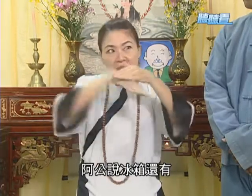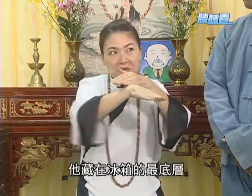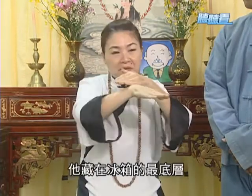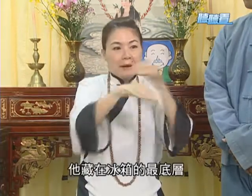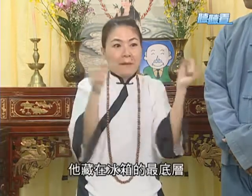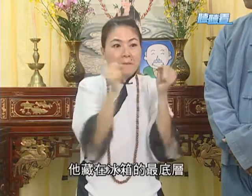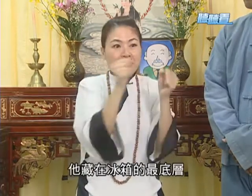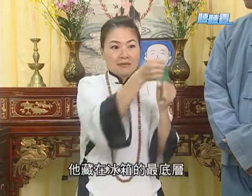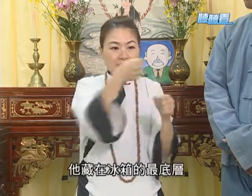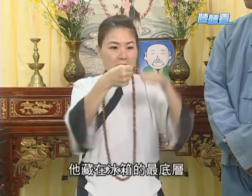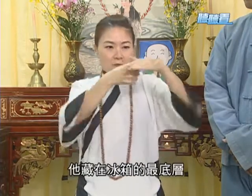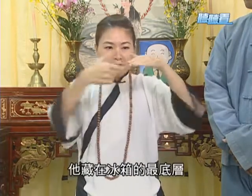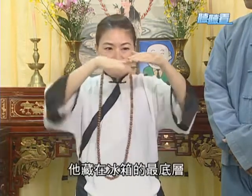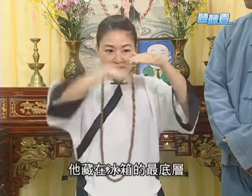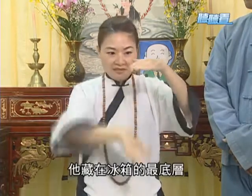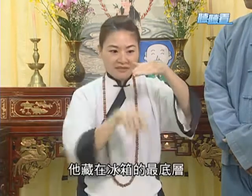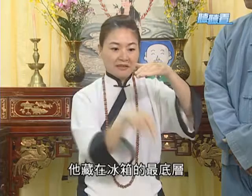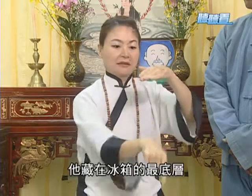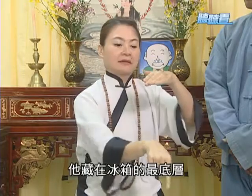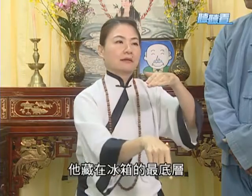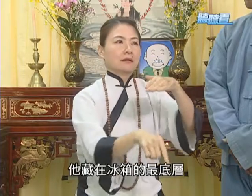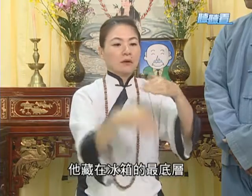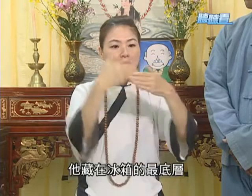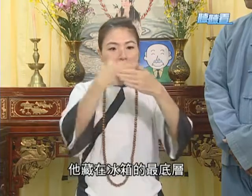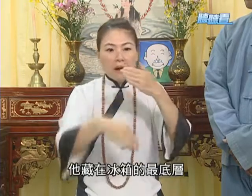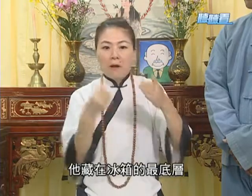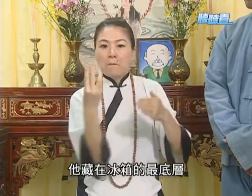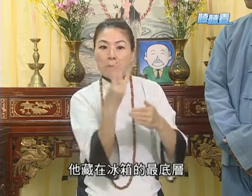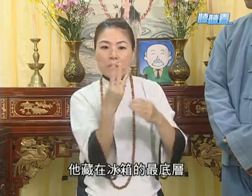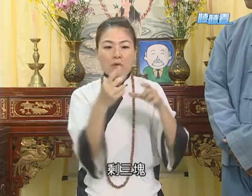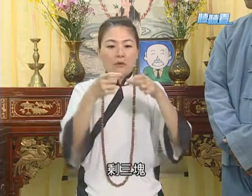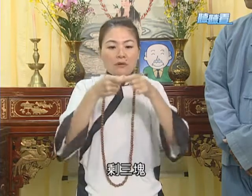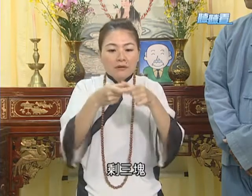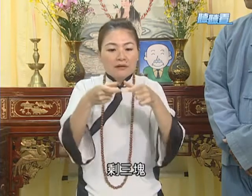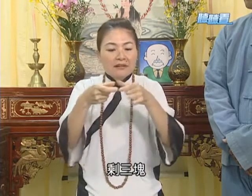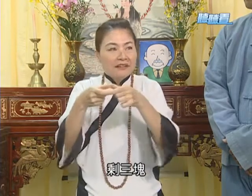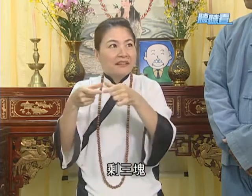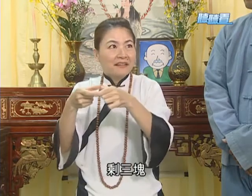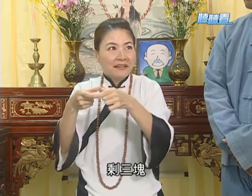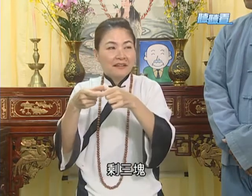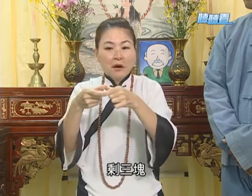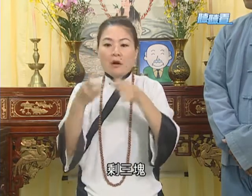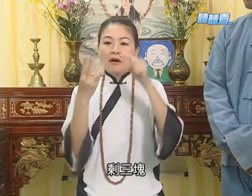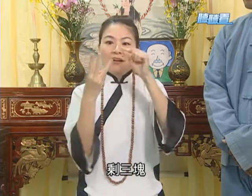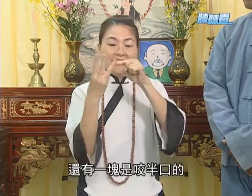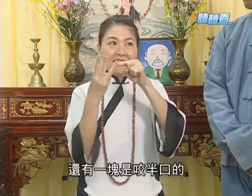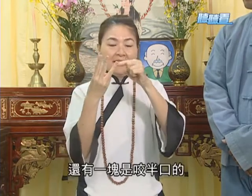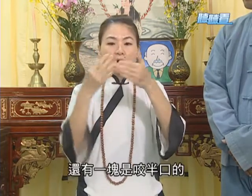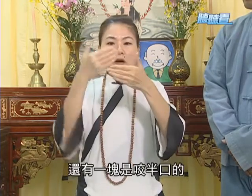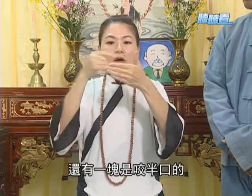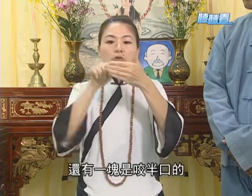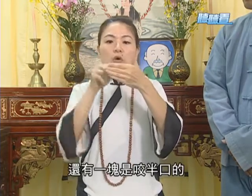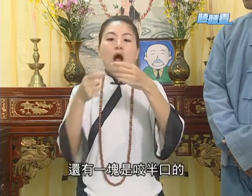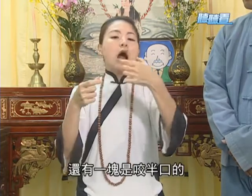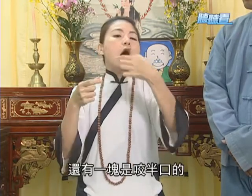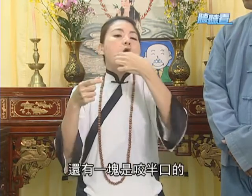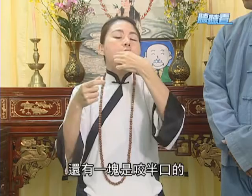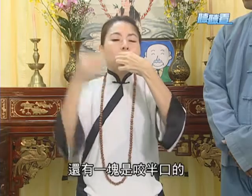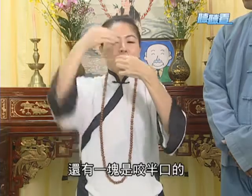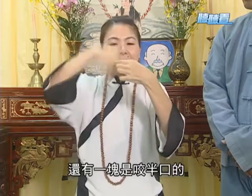他藏在冰箱的最底层，剩3块，还有1块是咬半口